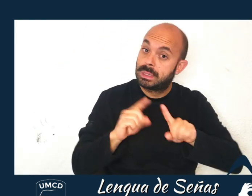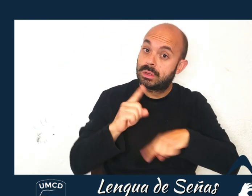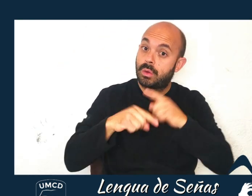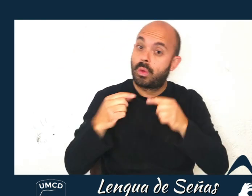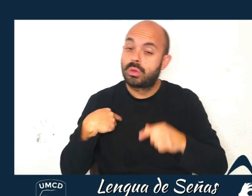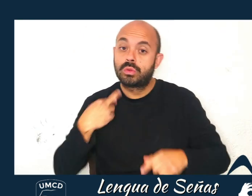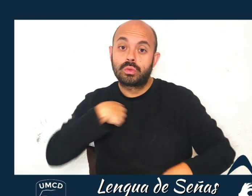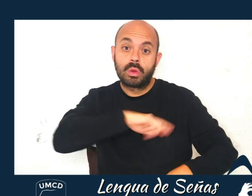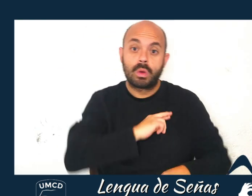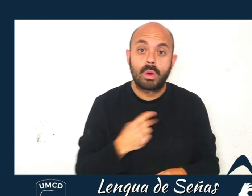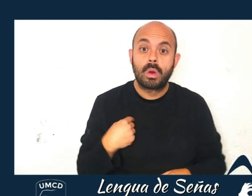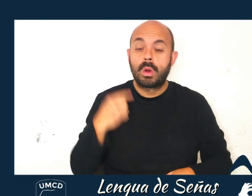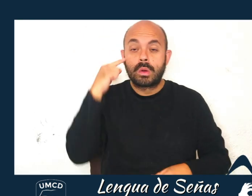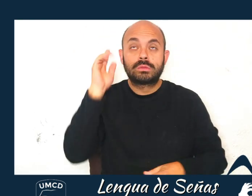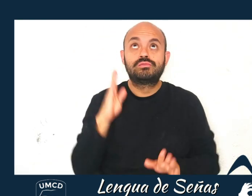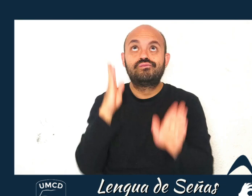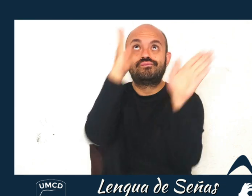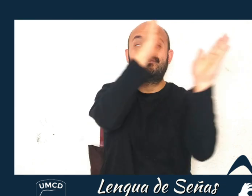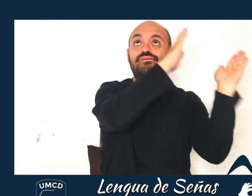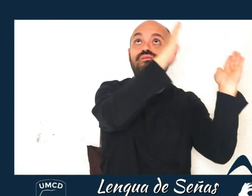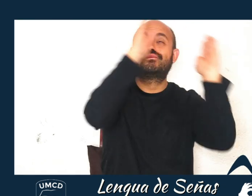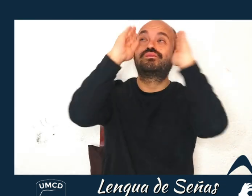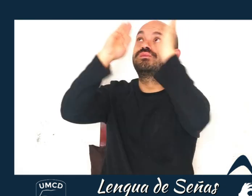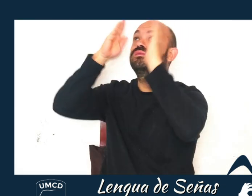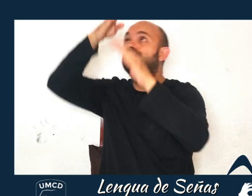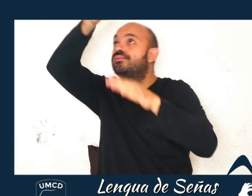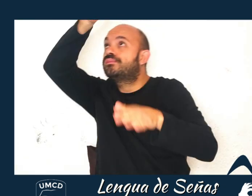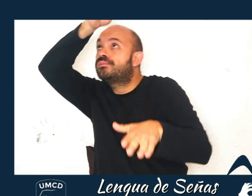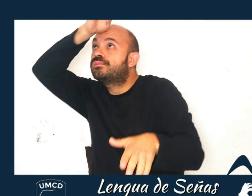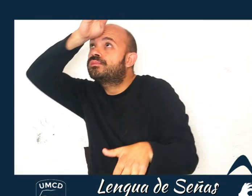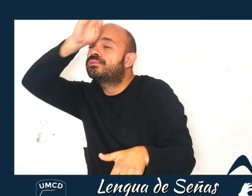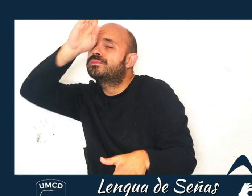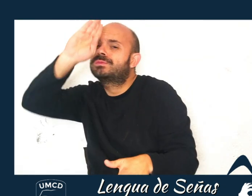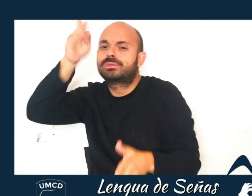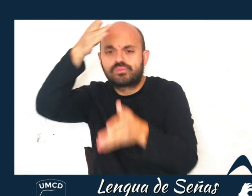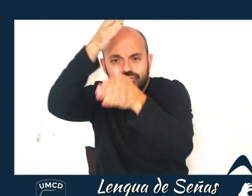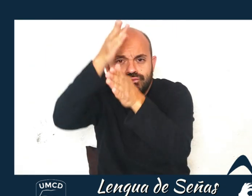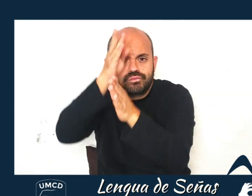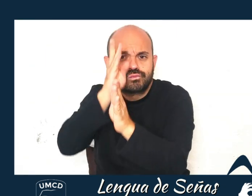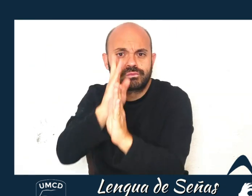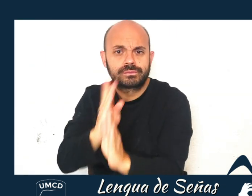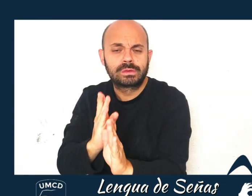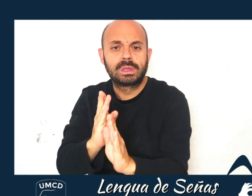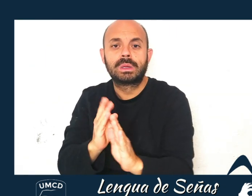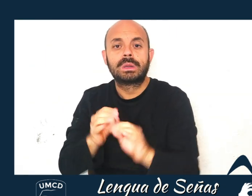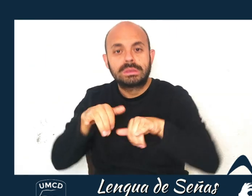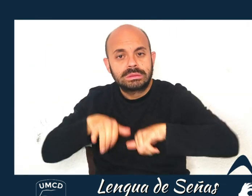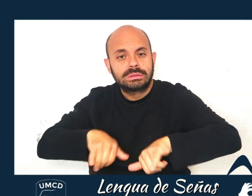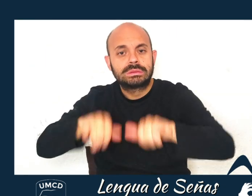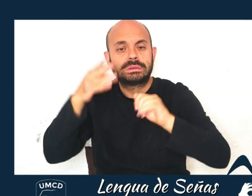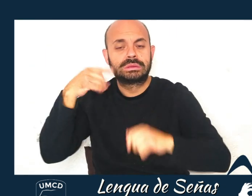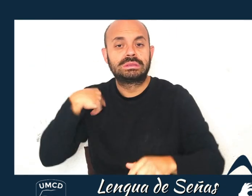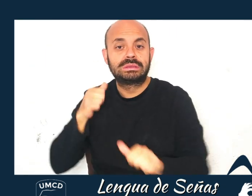más al conocimiento de Dios. Y es así donde nosotros vamos a actuar mejor cada día.